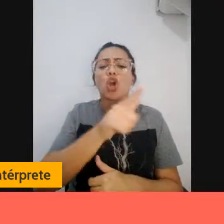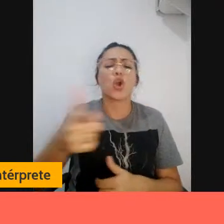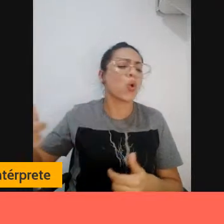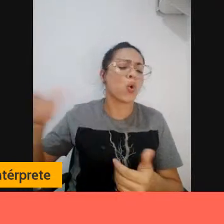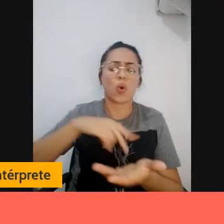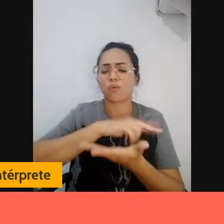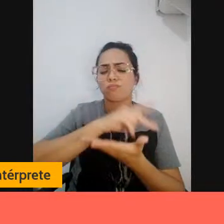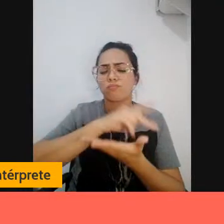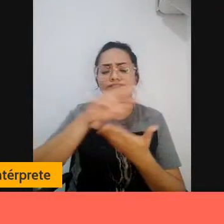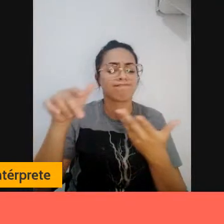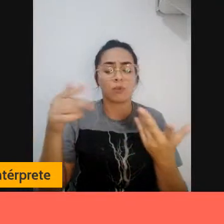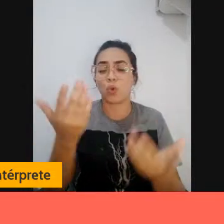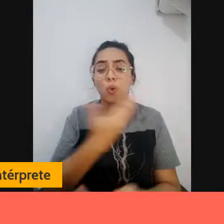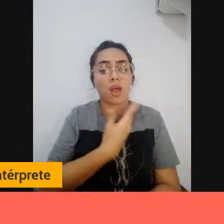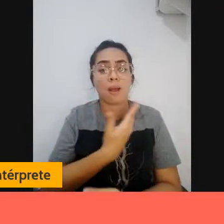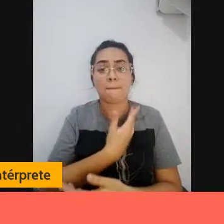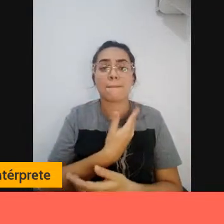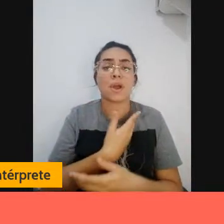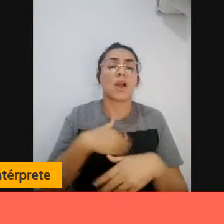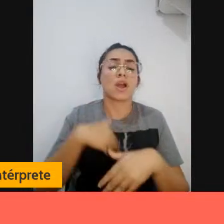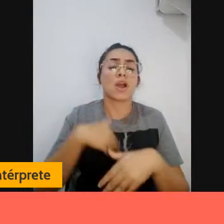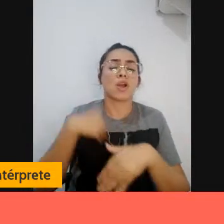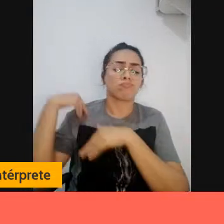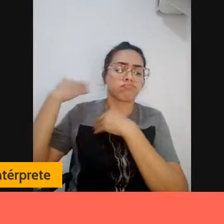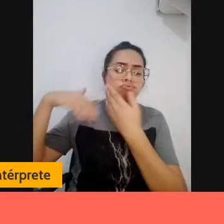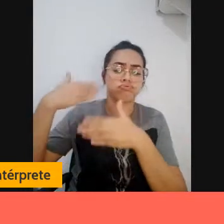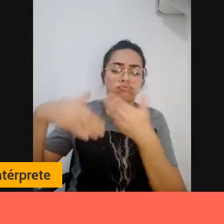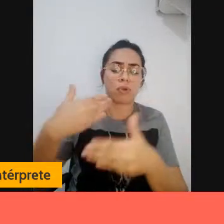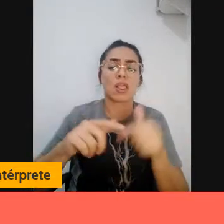durou, né, vários anos.